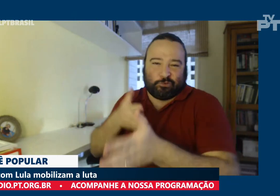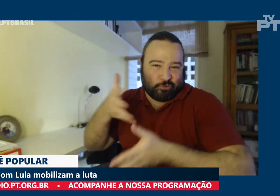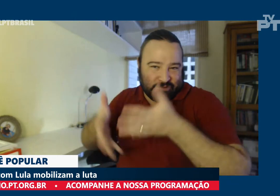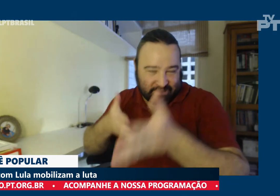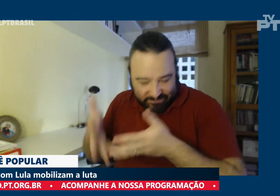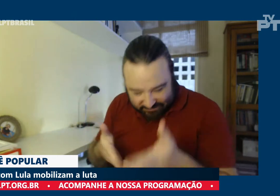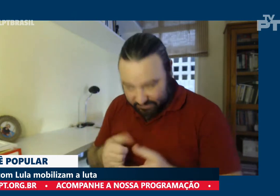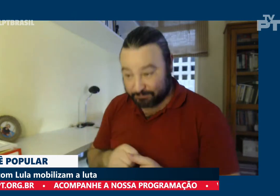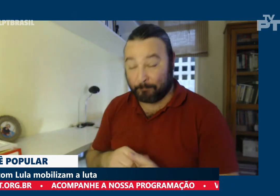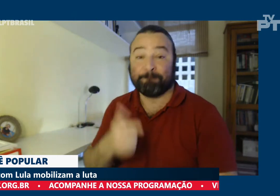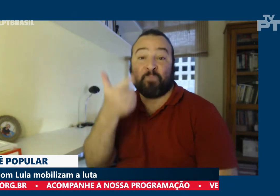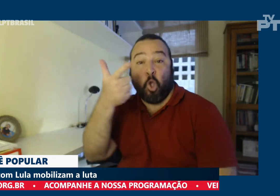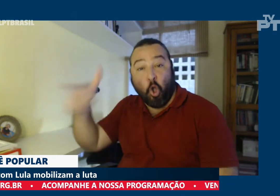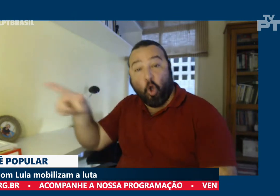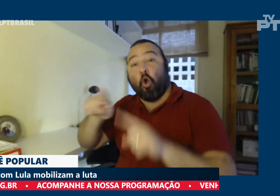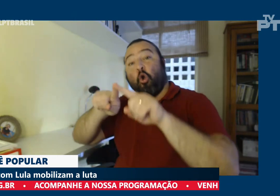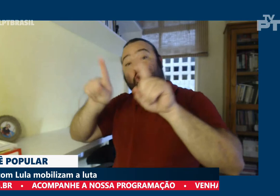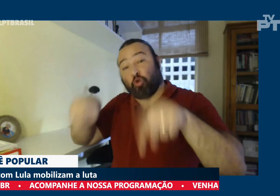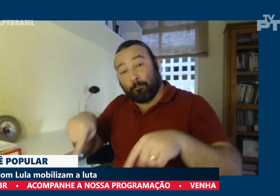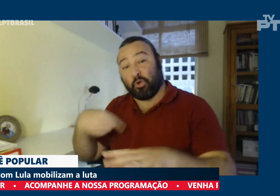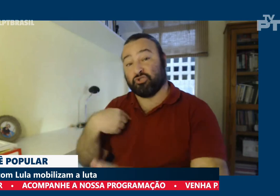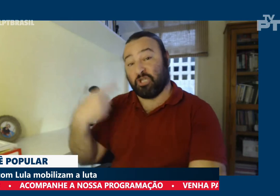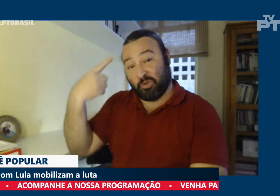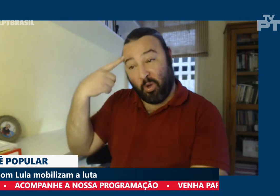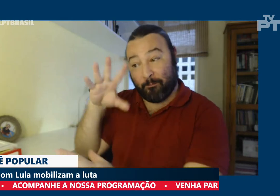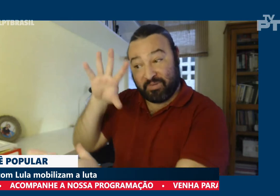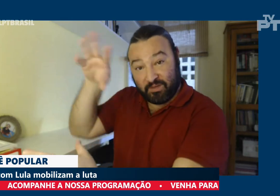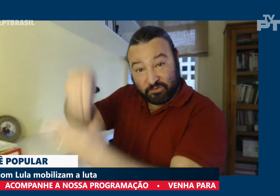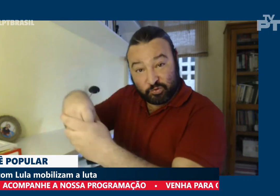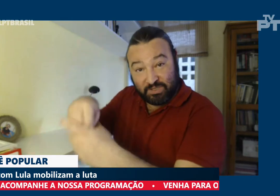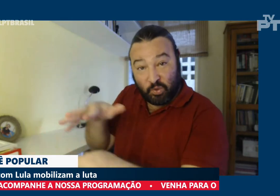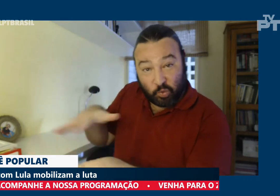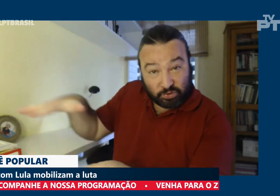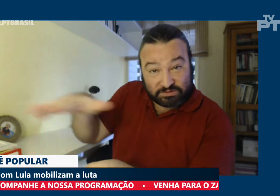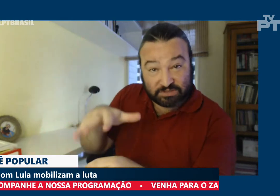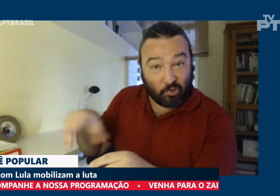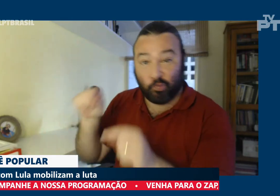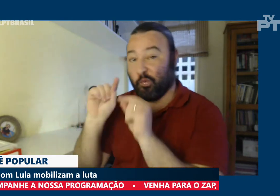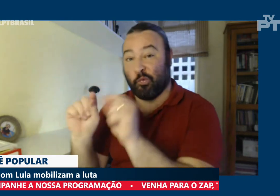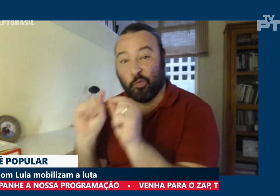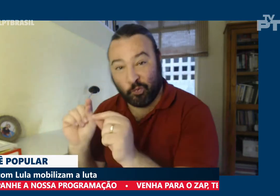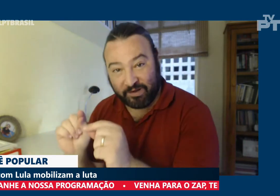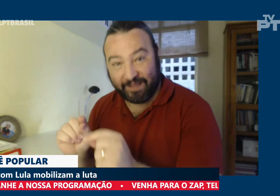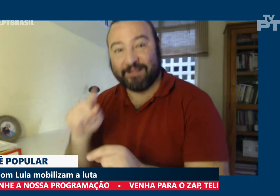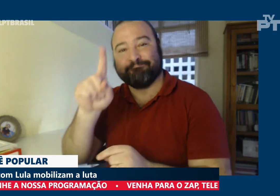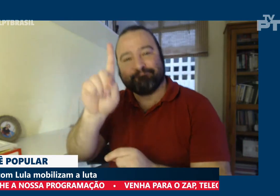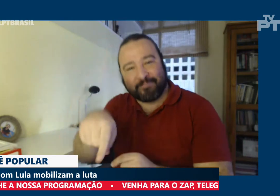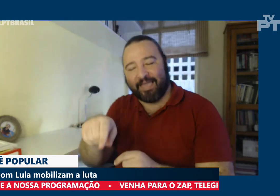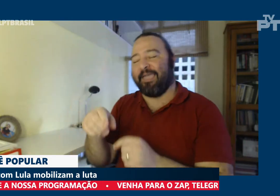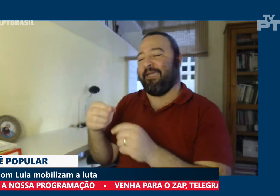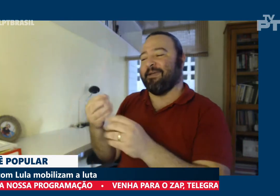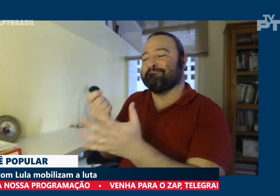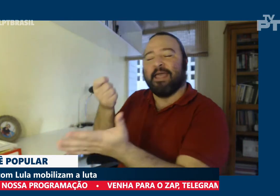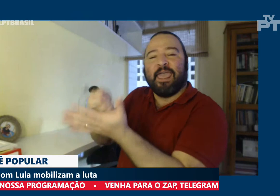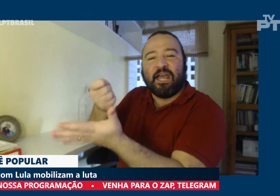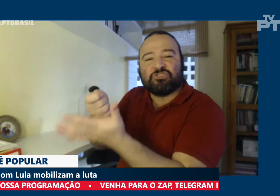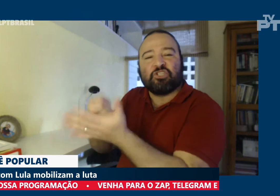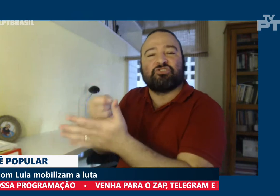E isso vai ser algo que vai me dar conforto enquanto atuante da comunidade surda. Então, eu penso que